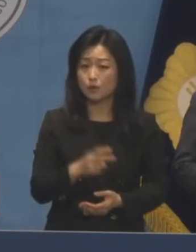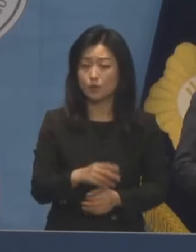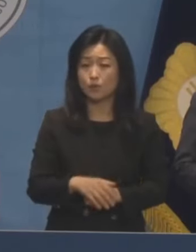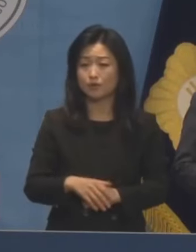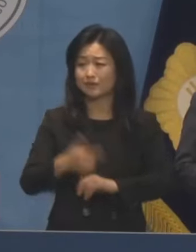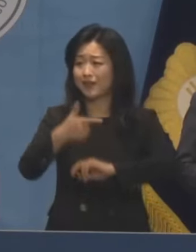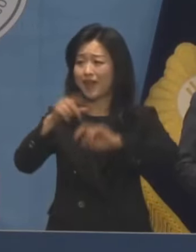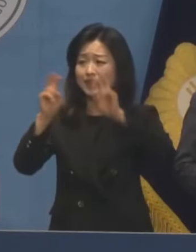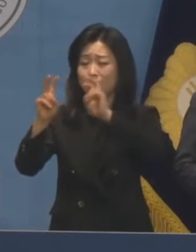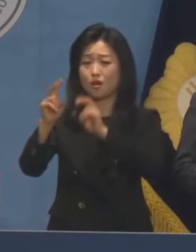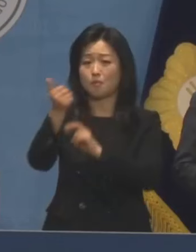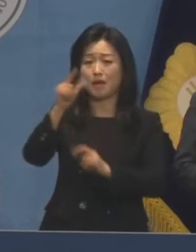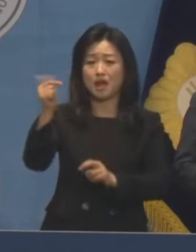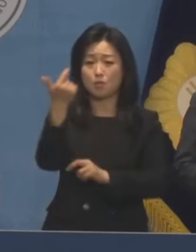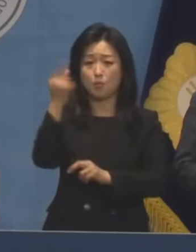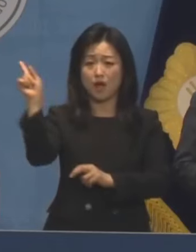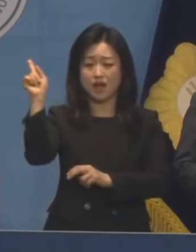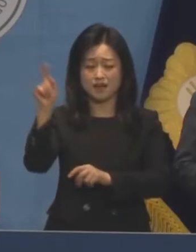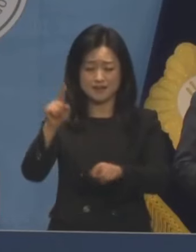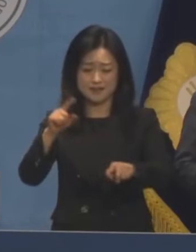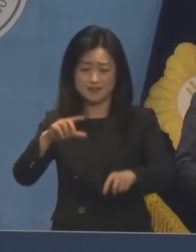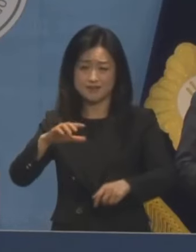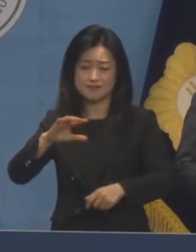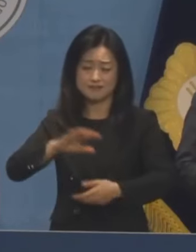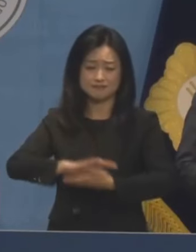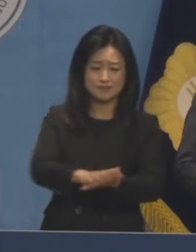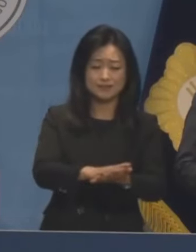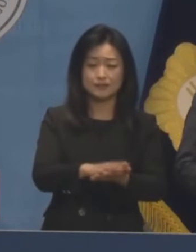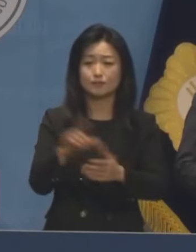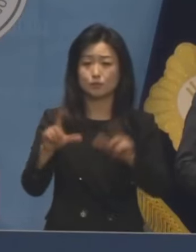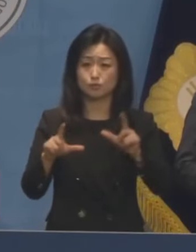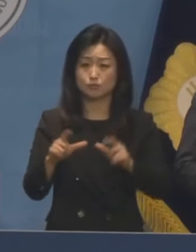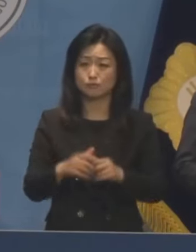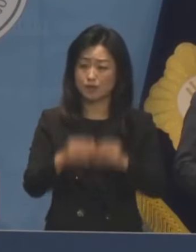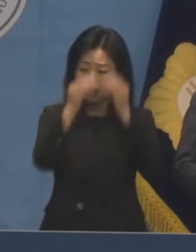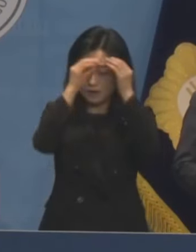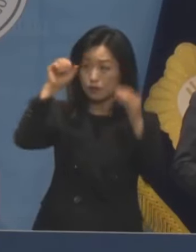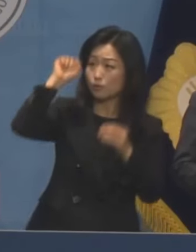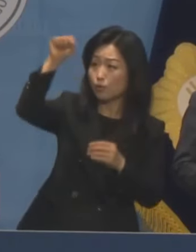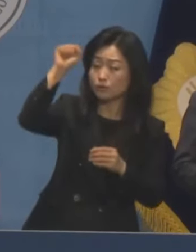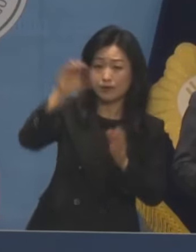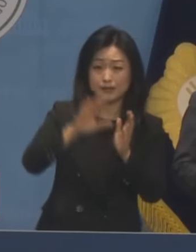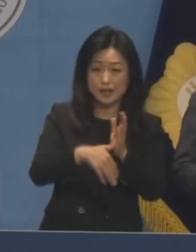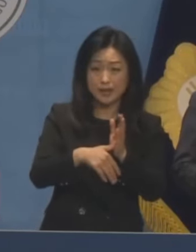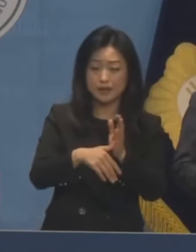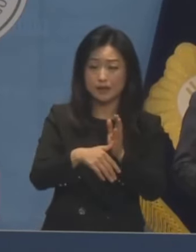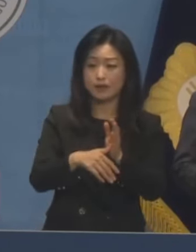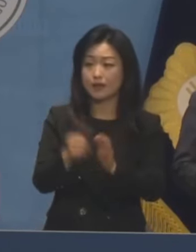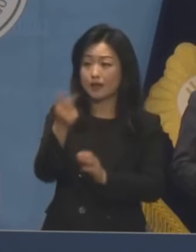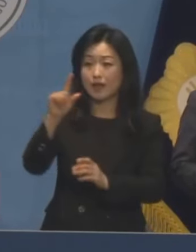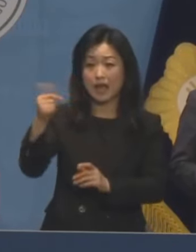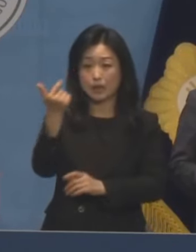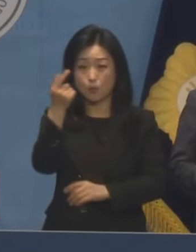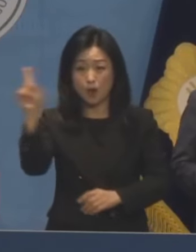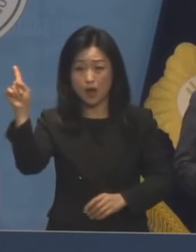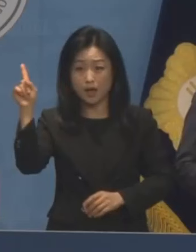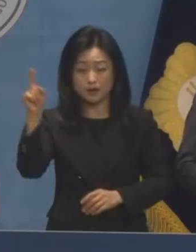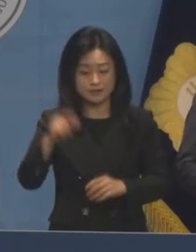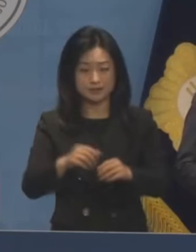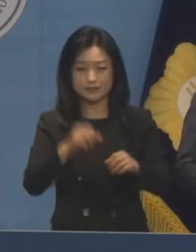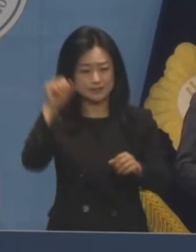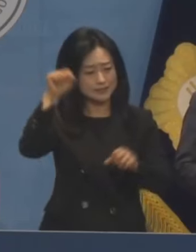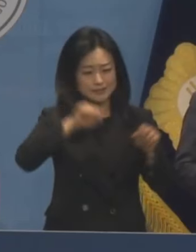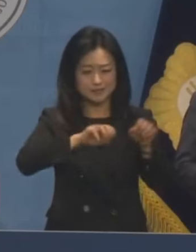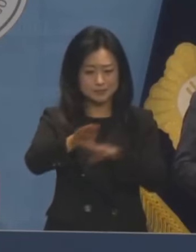재벌의 비정함이 정당한 장소에서의 농성에도 불구하고 하나오 션 측이 부당하게 집회와